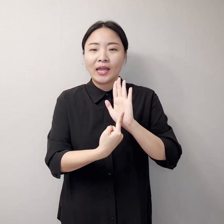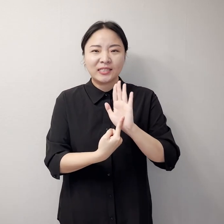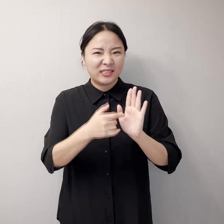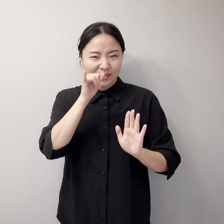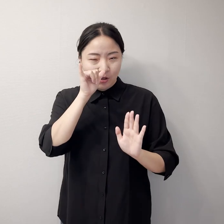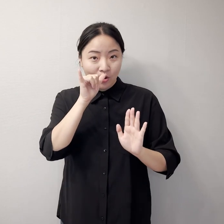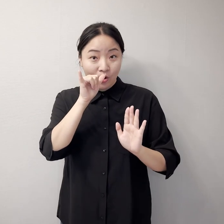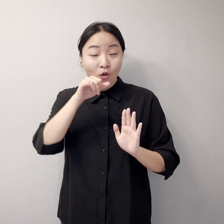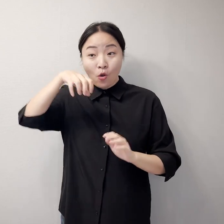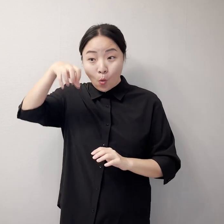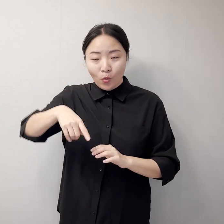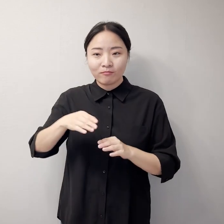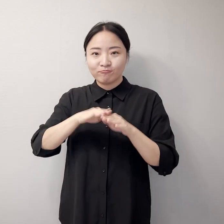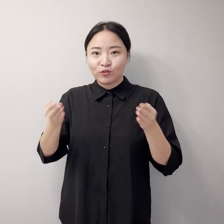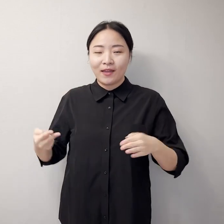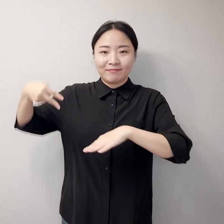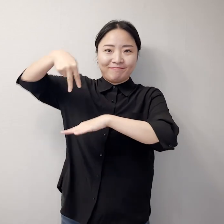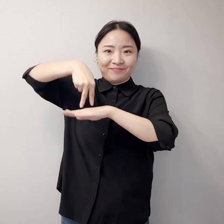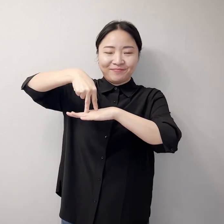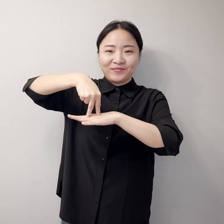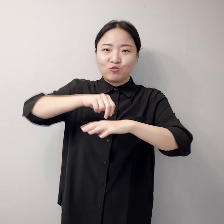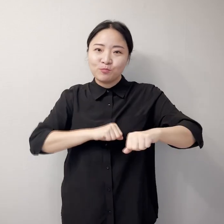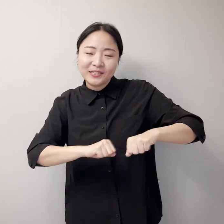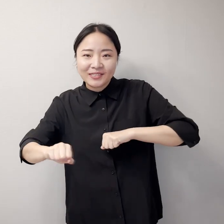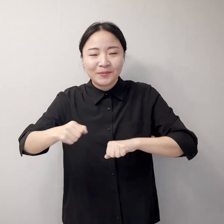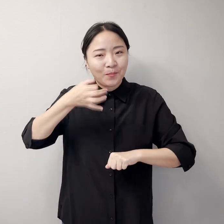쇼케이스에서 움직임 공연을 하게 됩니다